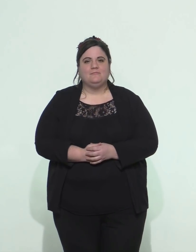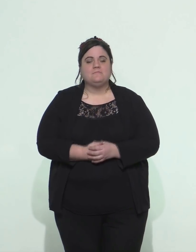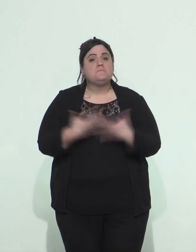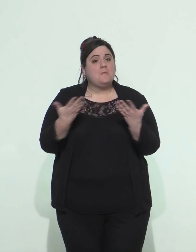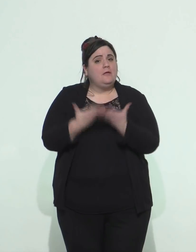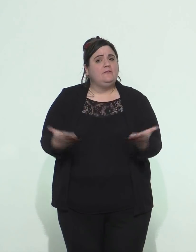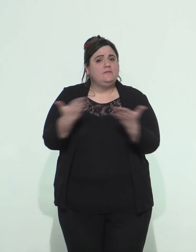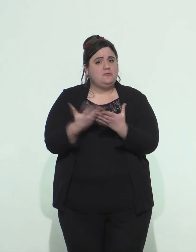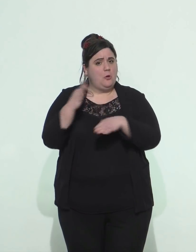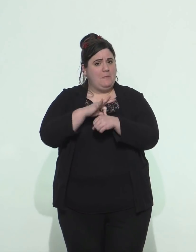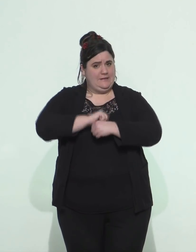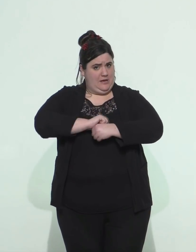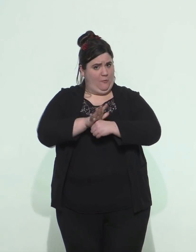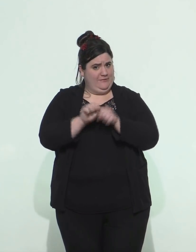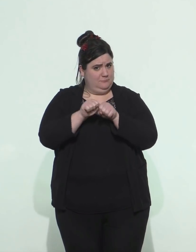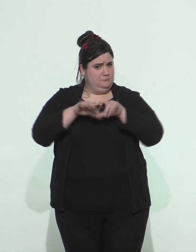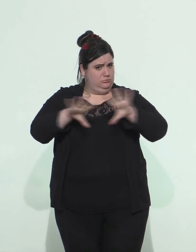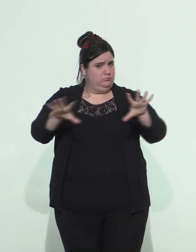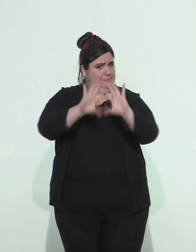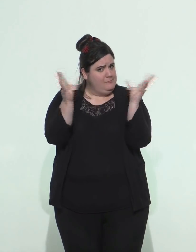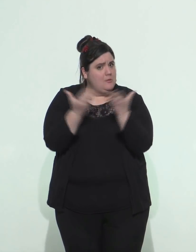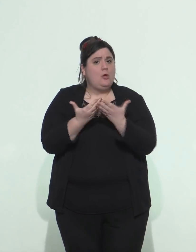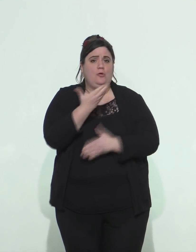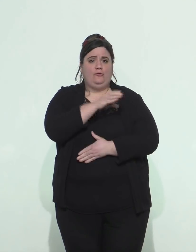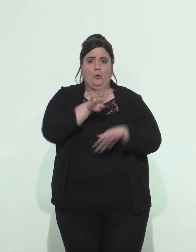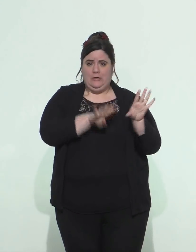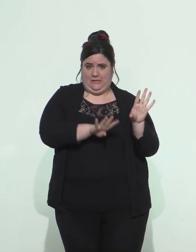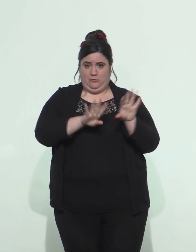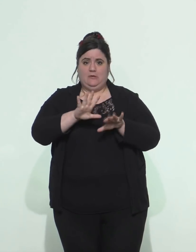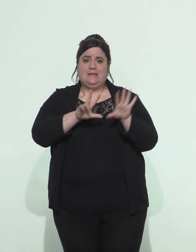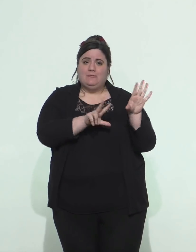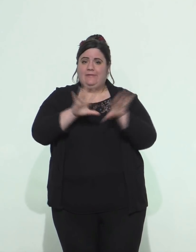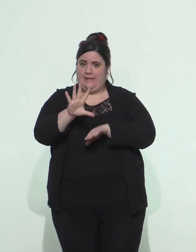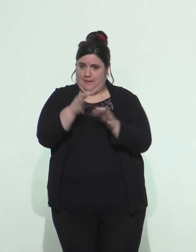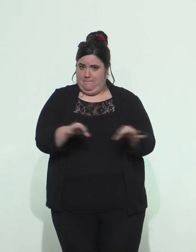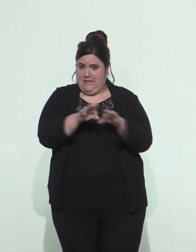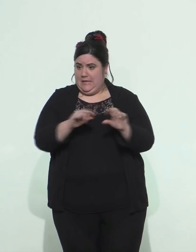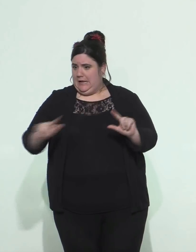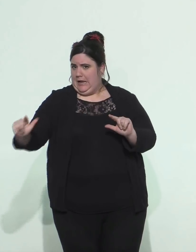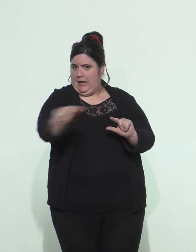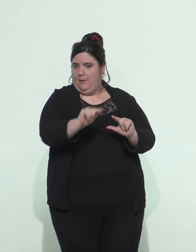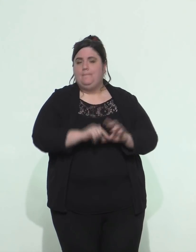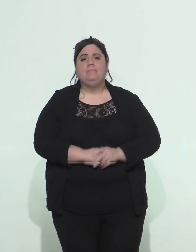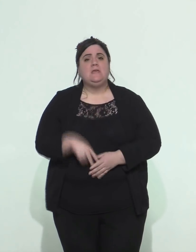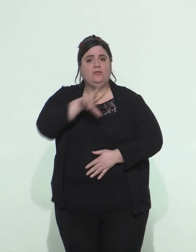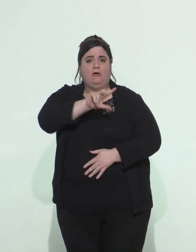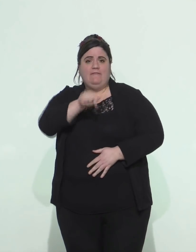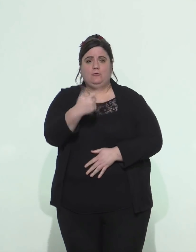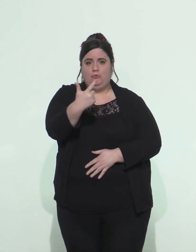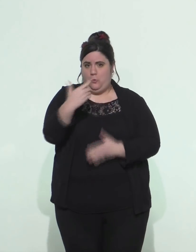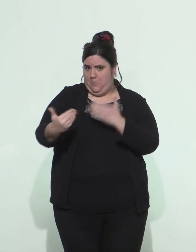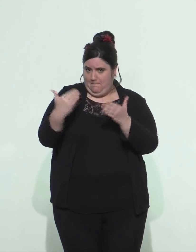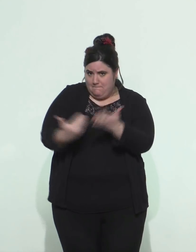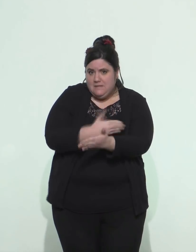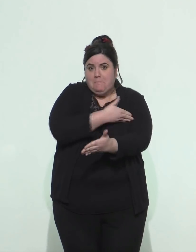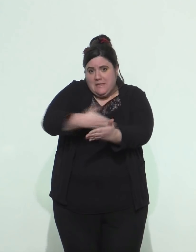La pandémie de Covid-19 s'est étendue à 185 pays et touche plus de 3,2 millions de personnes